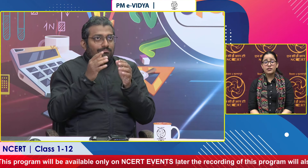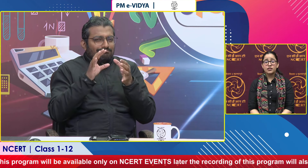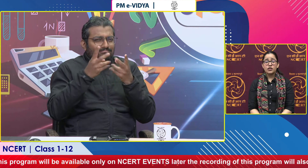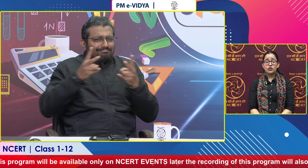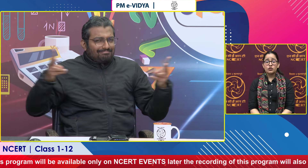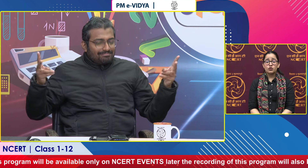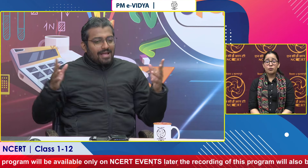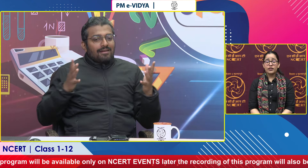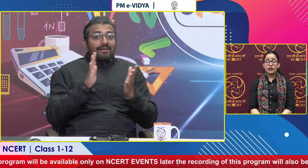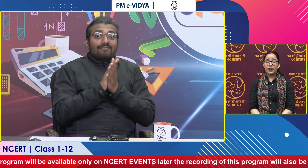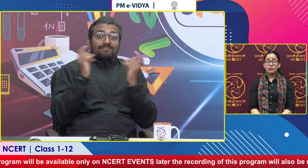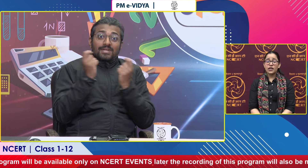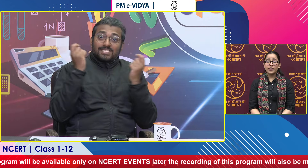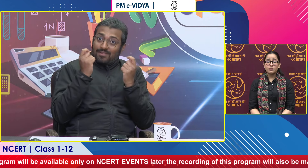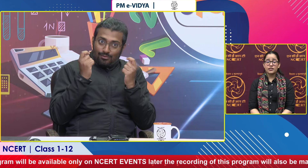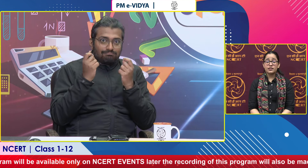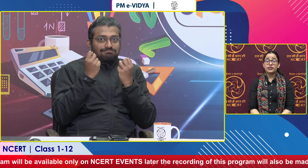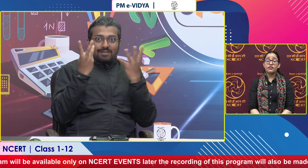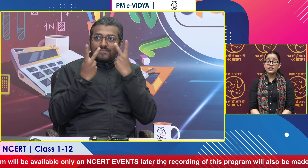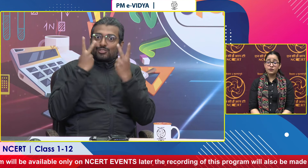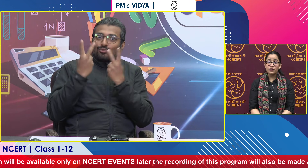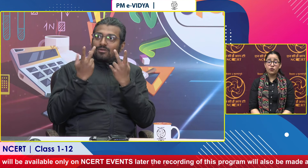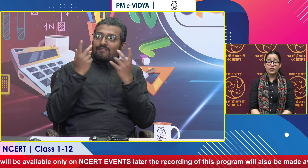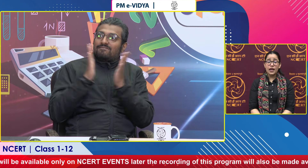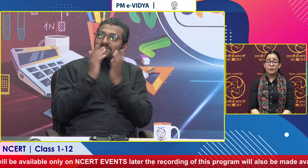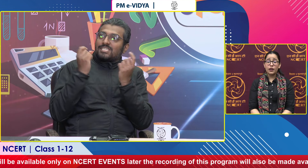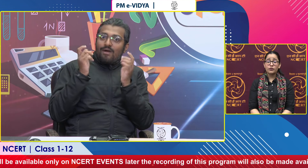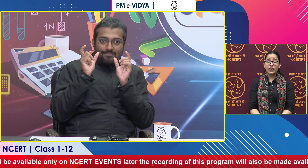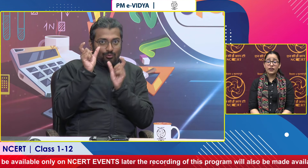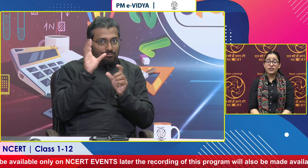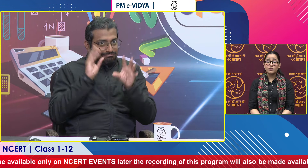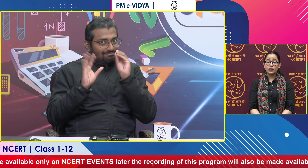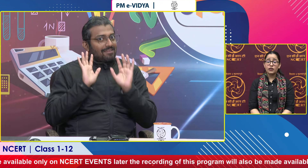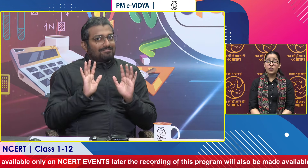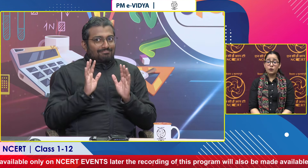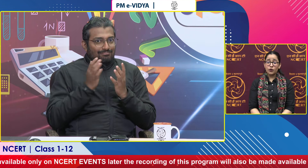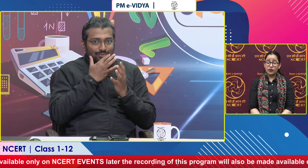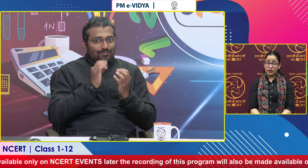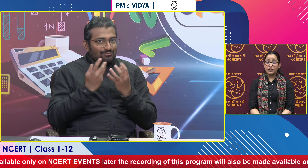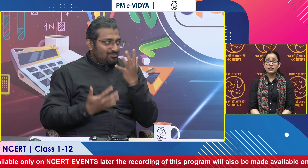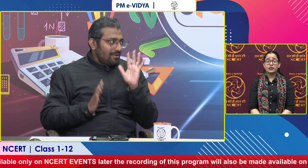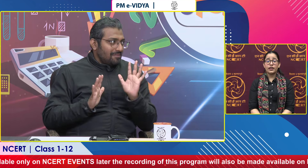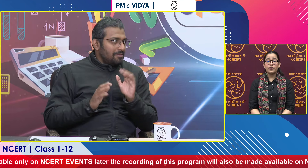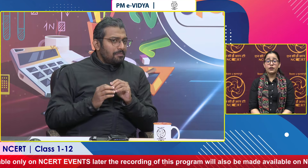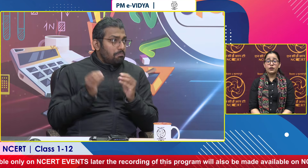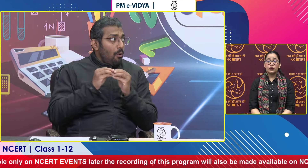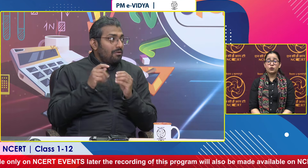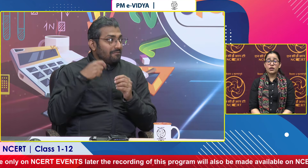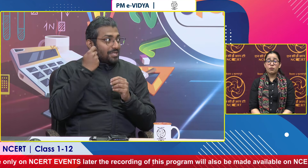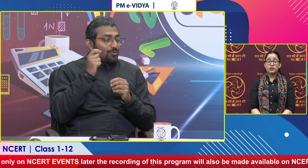मिनट्स, जो भी है हम सारे एक्सप्रेस कर सकते हैं। फेस्टिवल्स फॉर एग्जांपल हम देख के फेस्टिवल लर्न कर सकते हैं, तो उसके भी बहुत